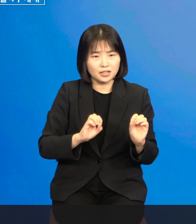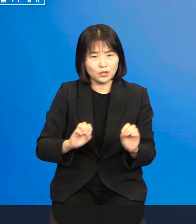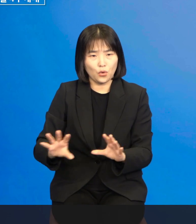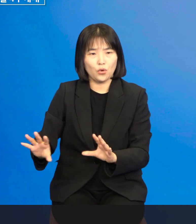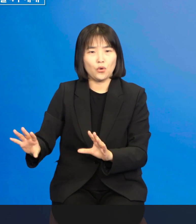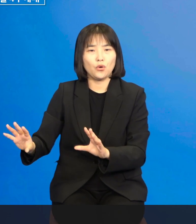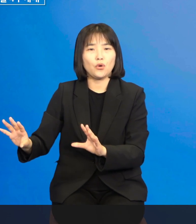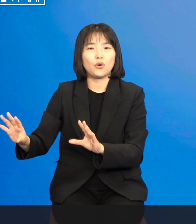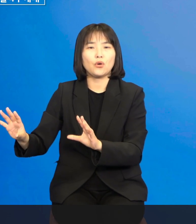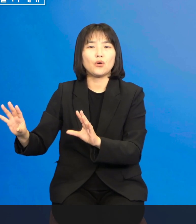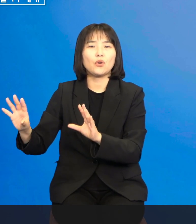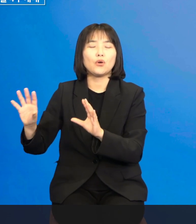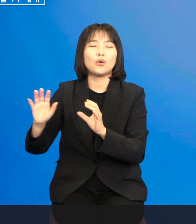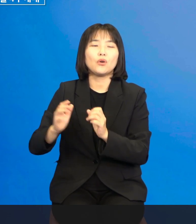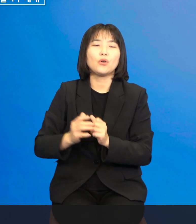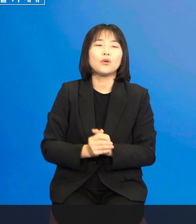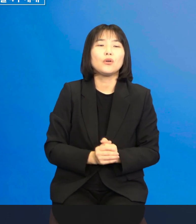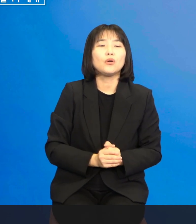버리고